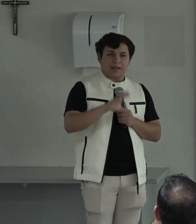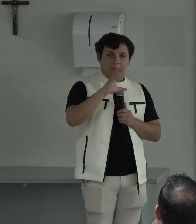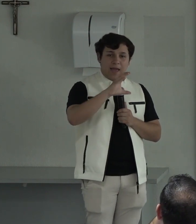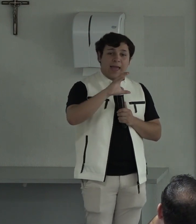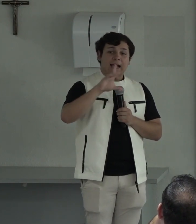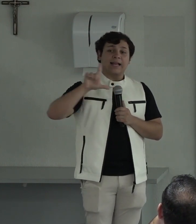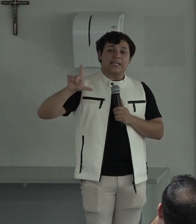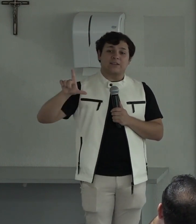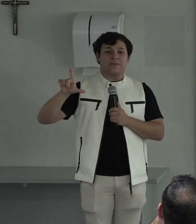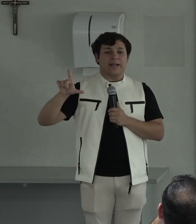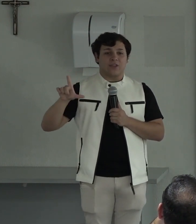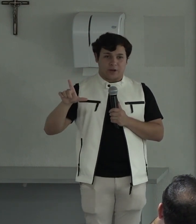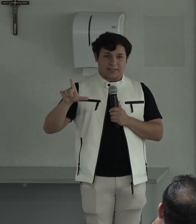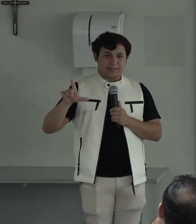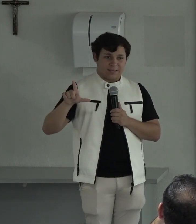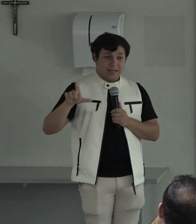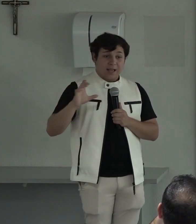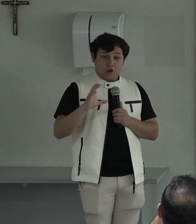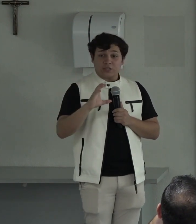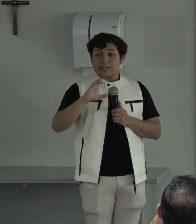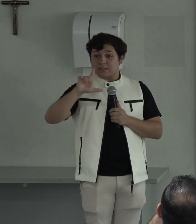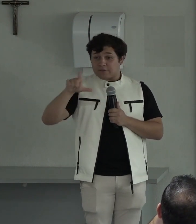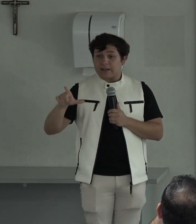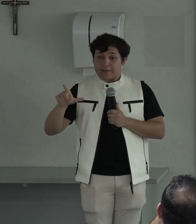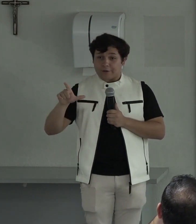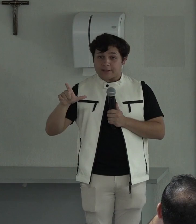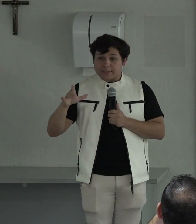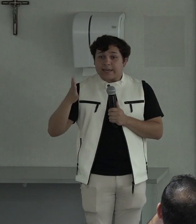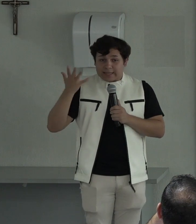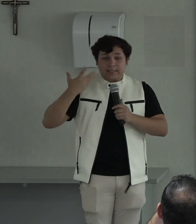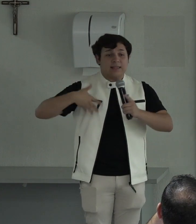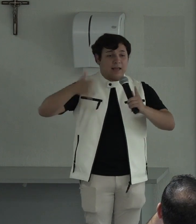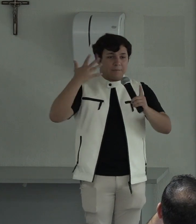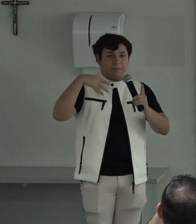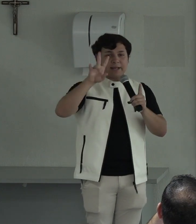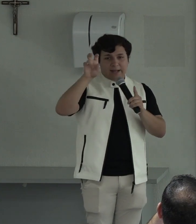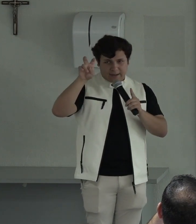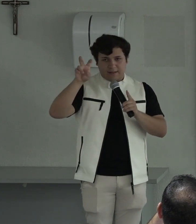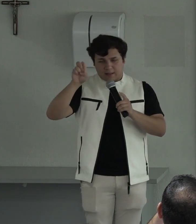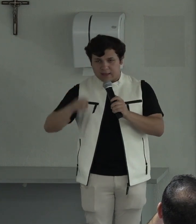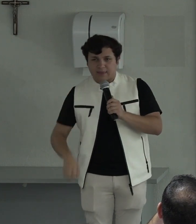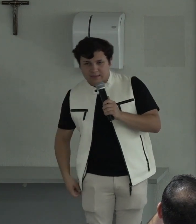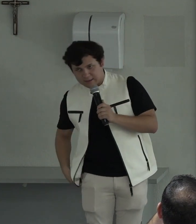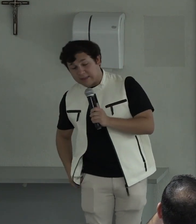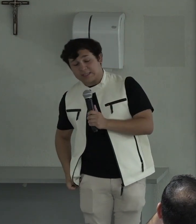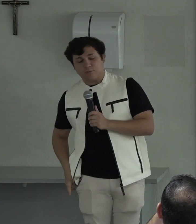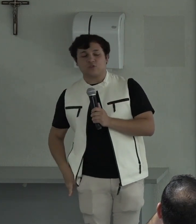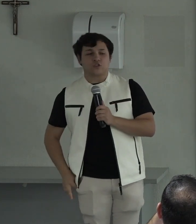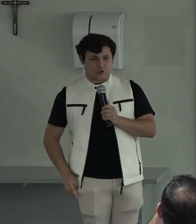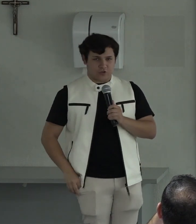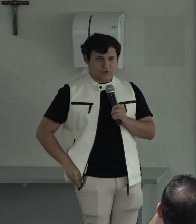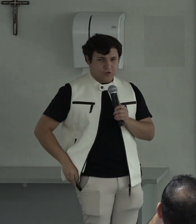llama clasificadores. Los clasificadores es la mímica que le decimos nosotros.